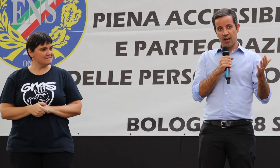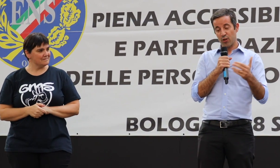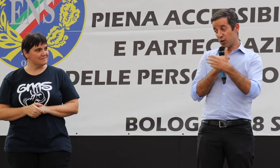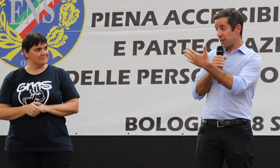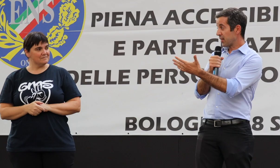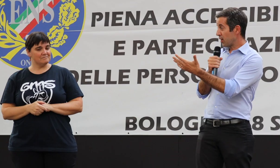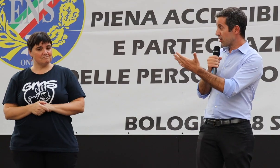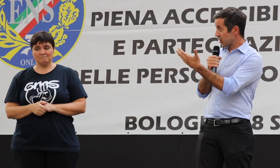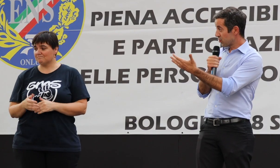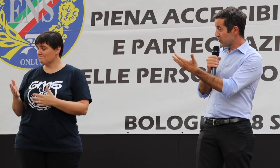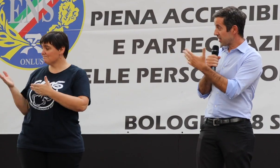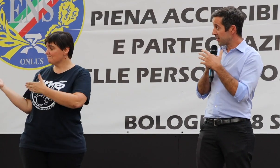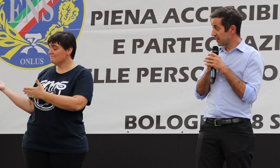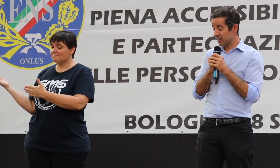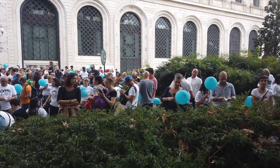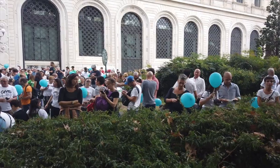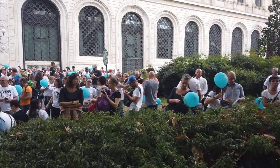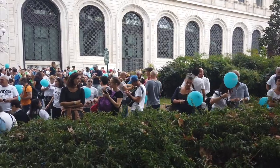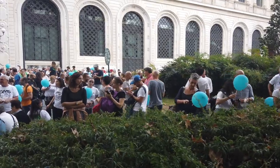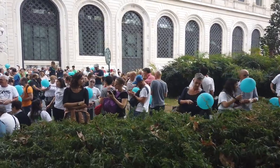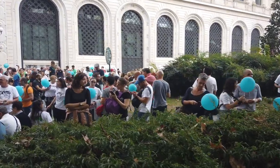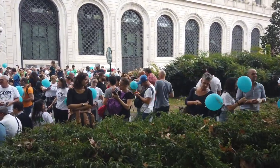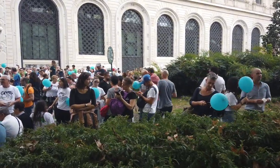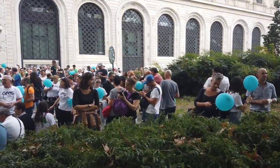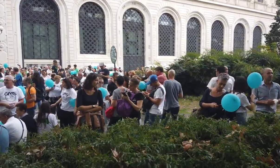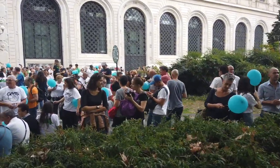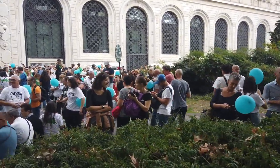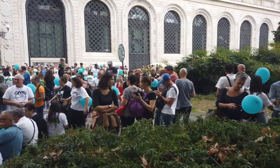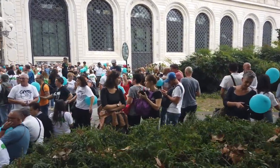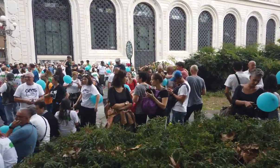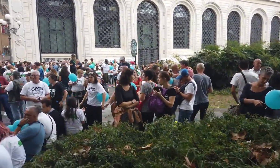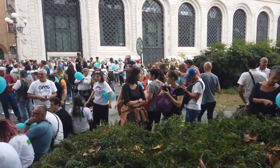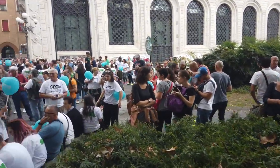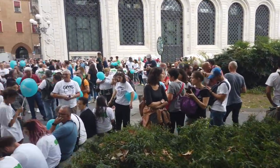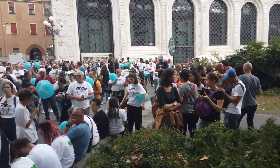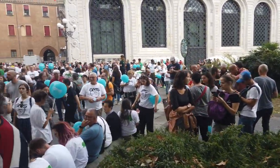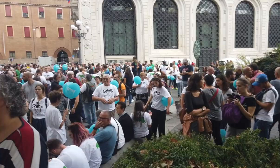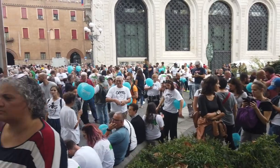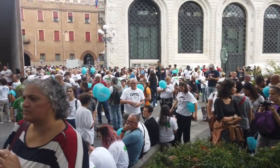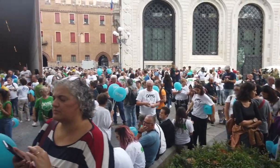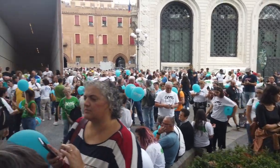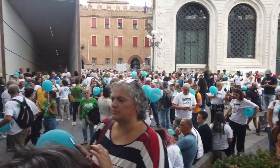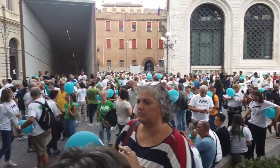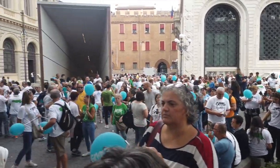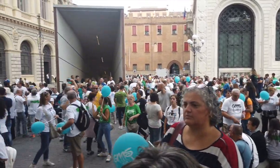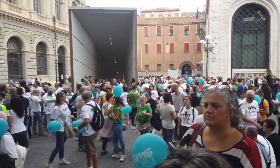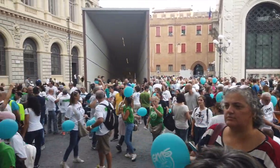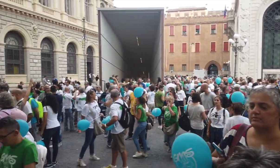Io non ripeterò le cose che sono state dette. Che tra una settimana esatta, proprio a